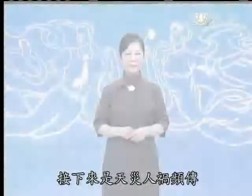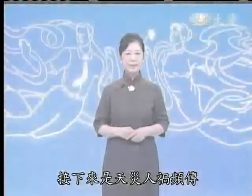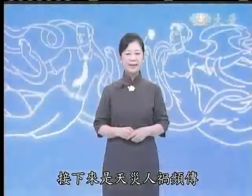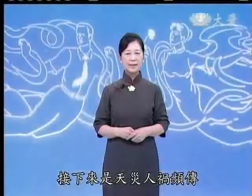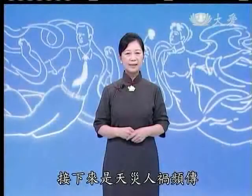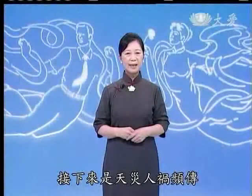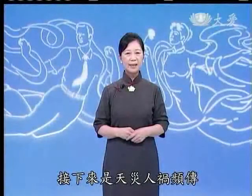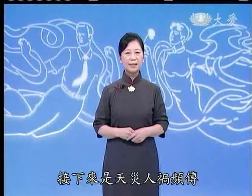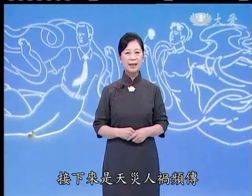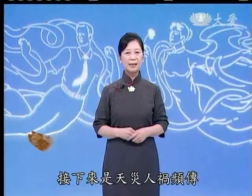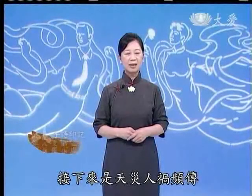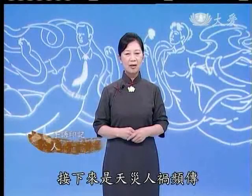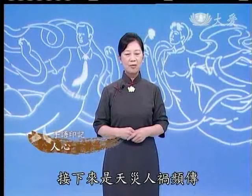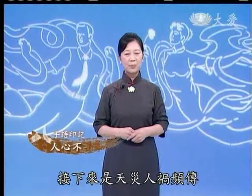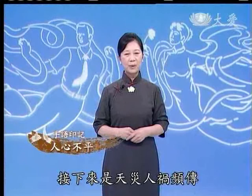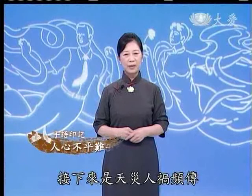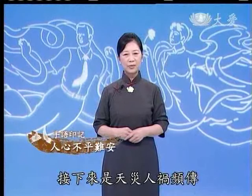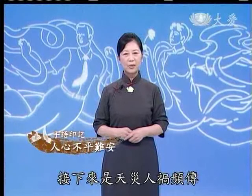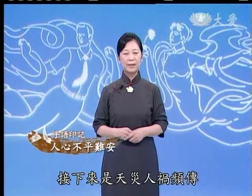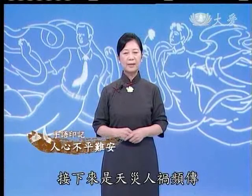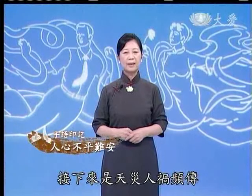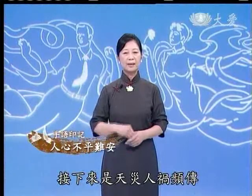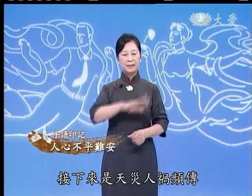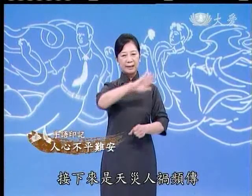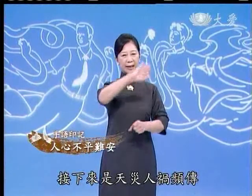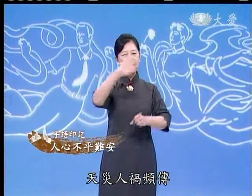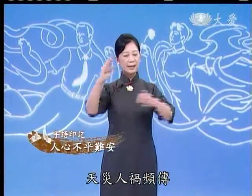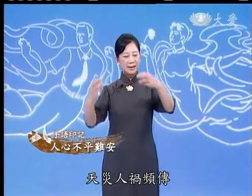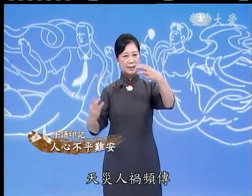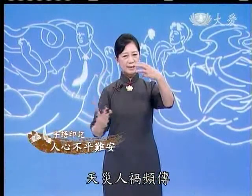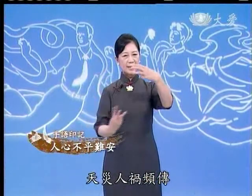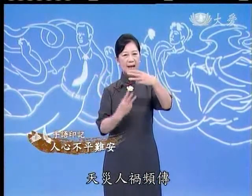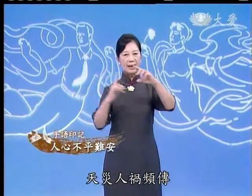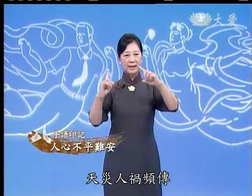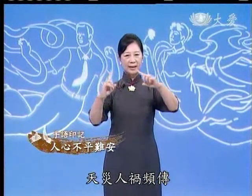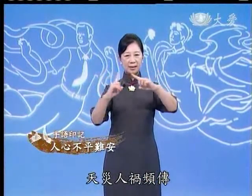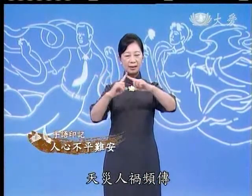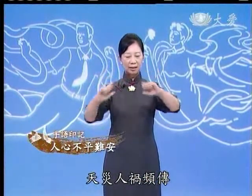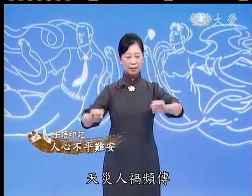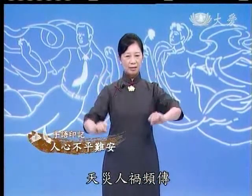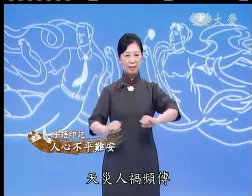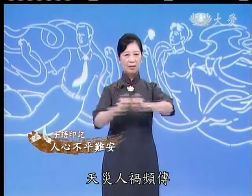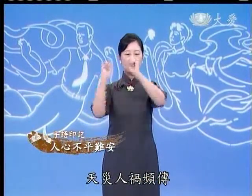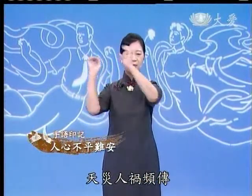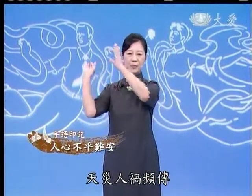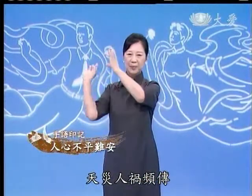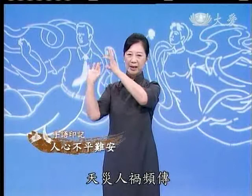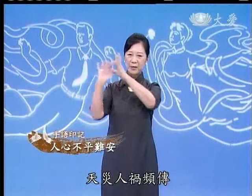接下来是天灾人祸频传，天灾人祸频